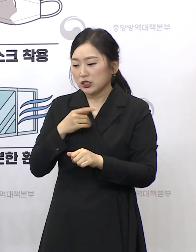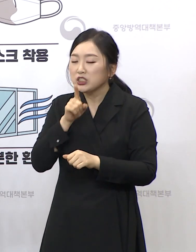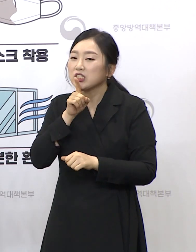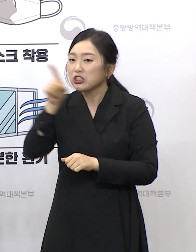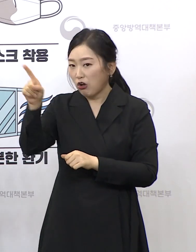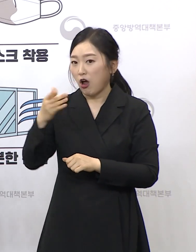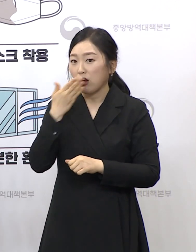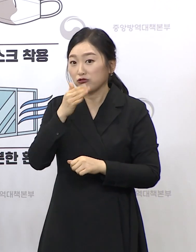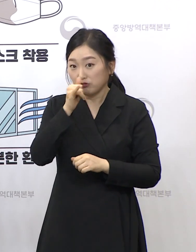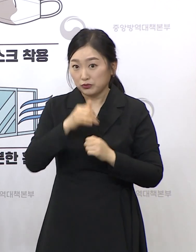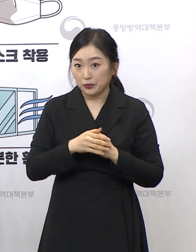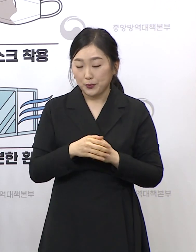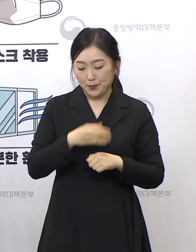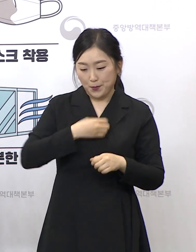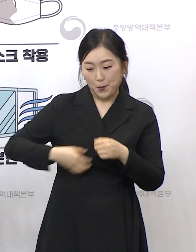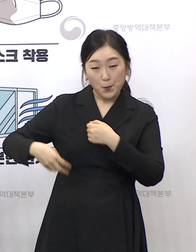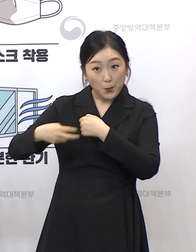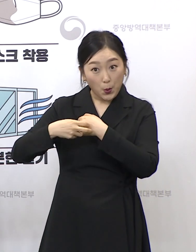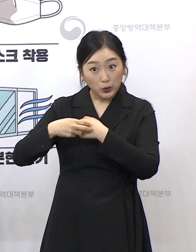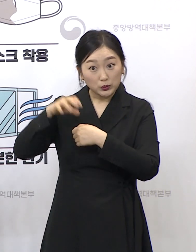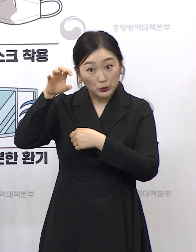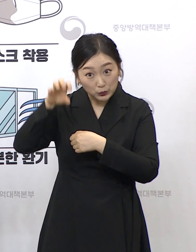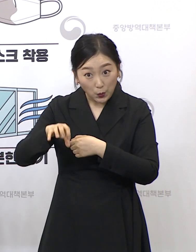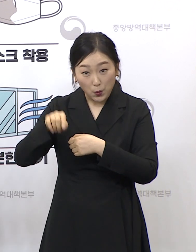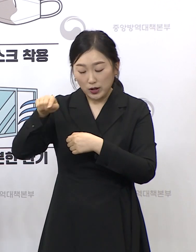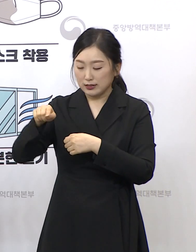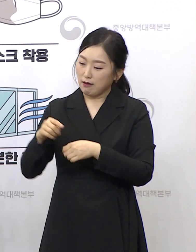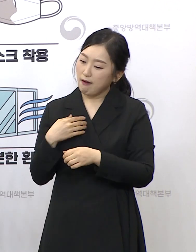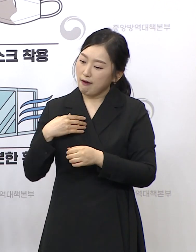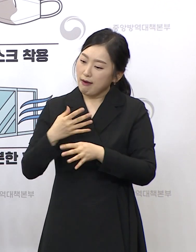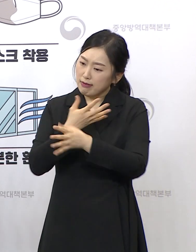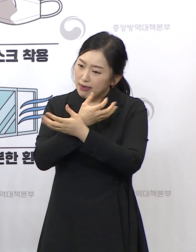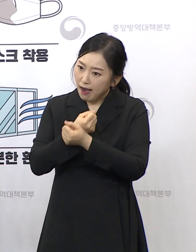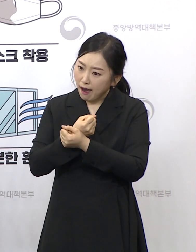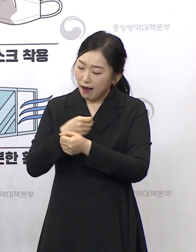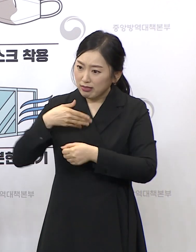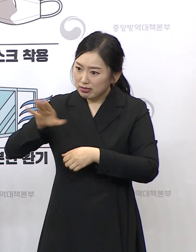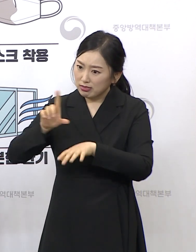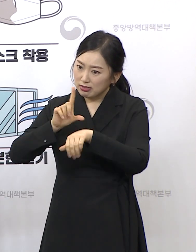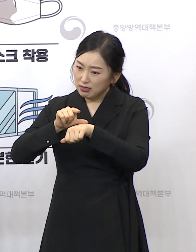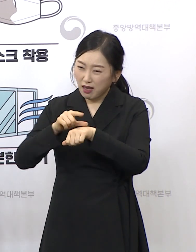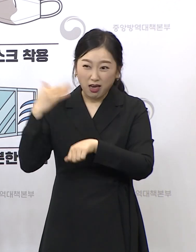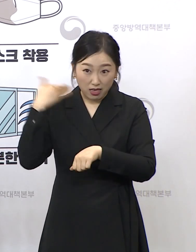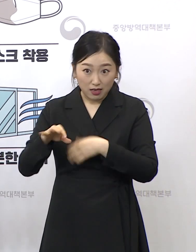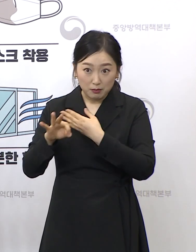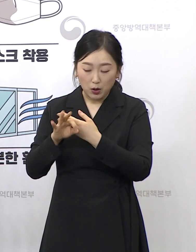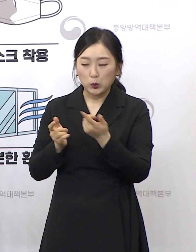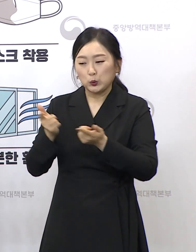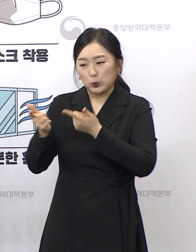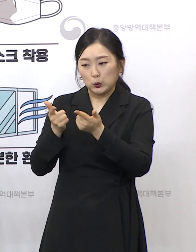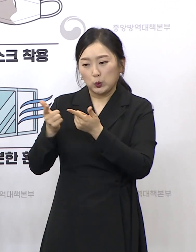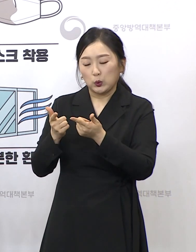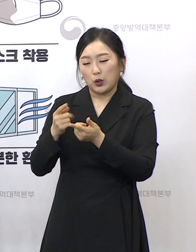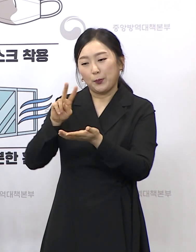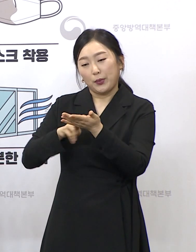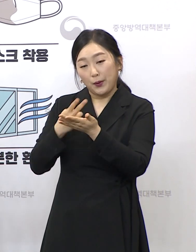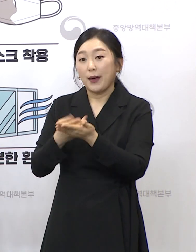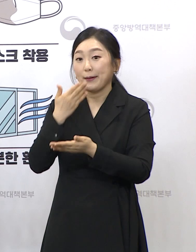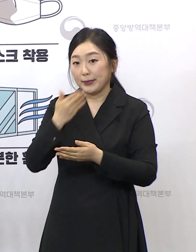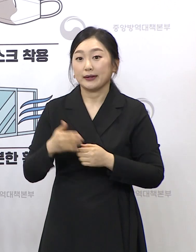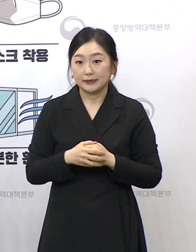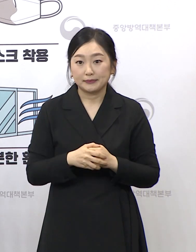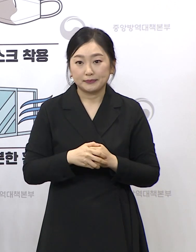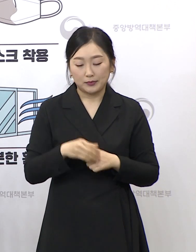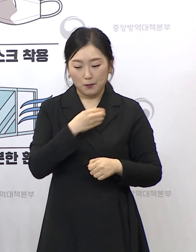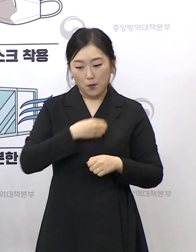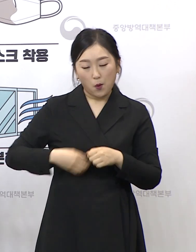경우에는 보건소를 통해 예약 일정을 조정하실 수 있습니다. 이를 위해서